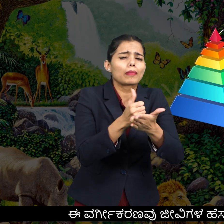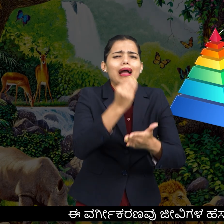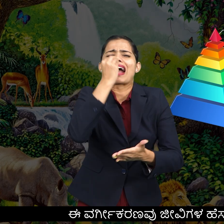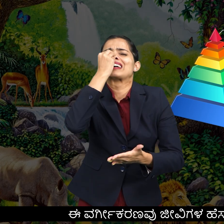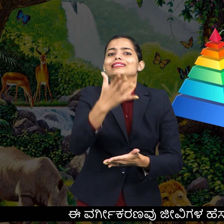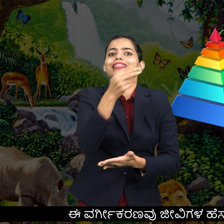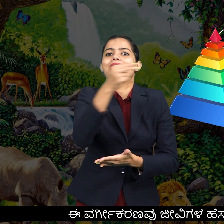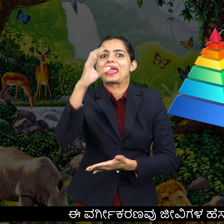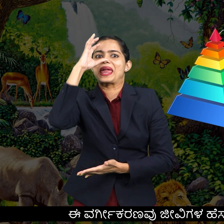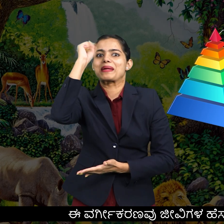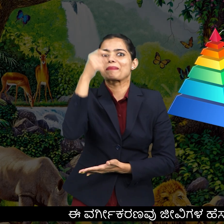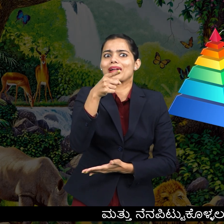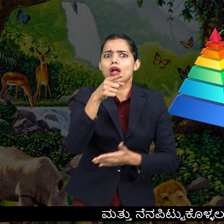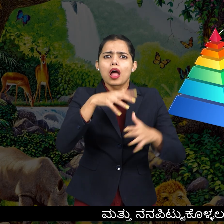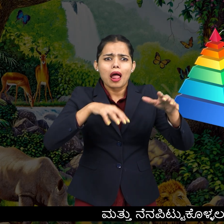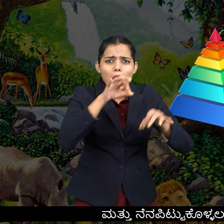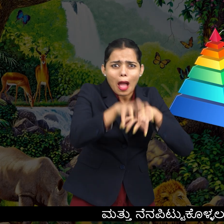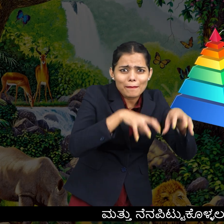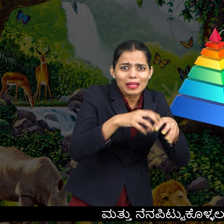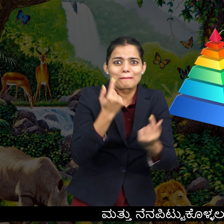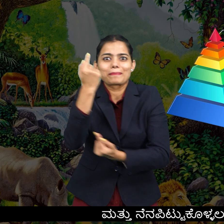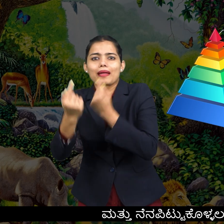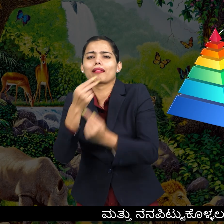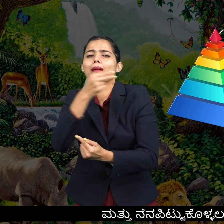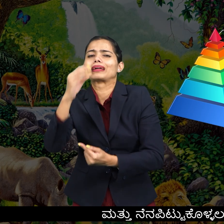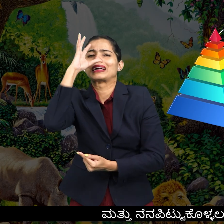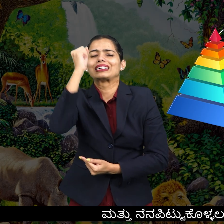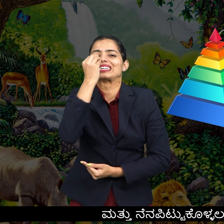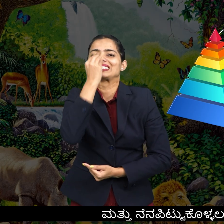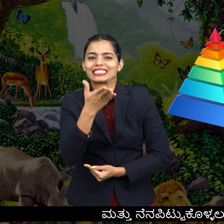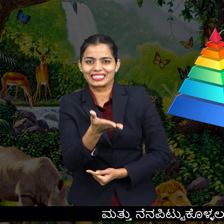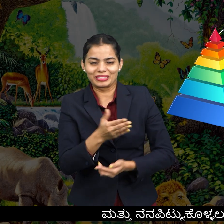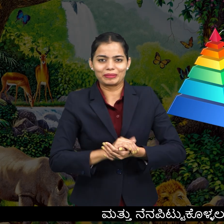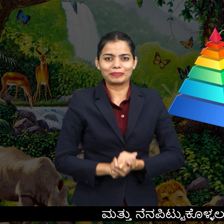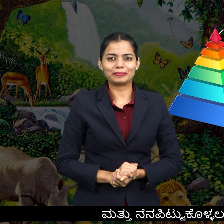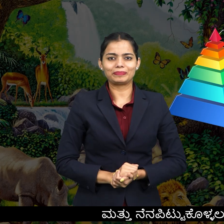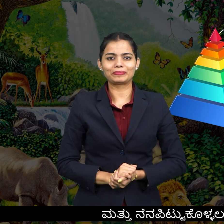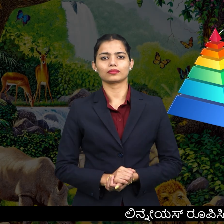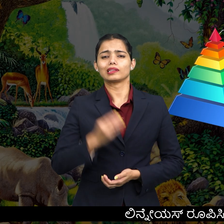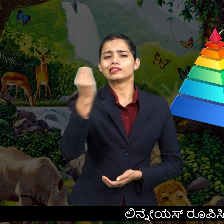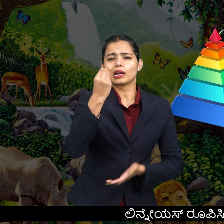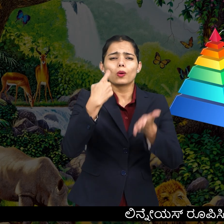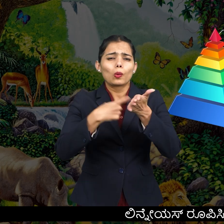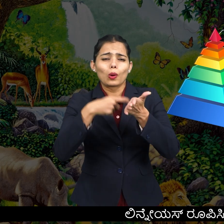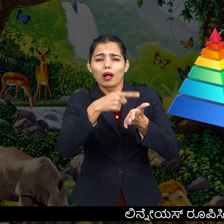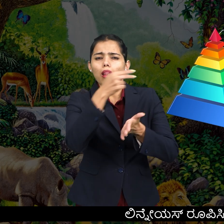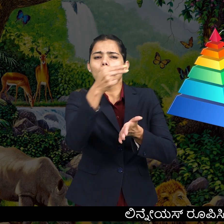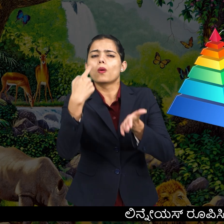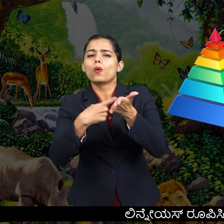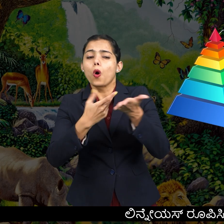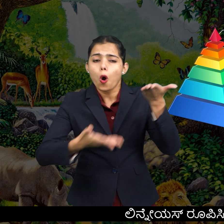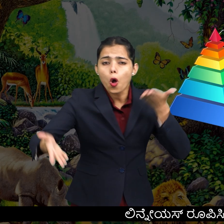ಹೆಸರುಗಳನ್ನು ಸುಲಭವಾಗಿ ಹೆಸರಿಸಲು ಮತ್ತು ನೆನಪಿಟ್ಟುಕೊಳ್ಳಲು ನಮಗೆ ಸಹಾಯ ಮಾಡಿತು. ಲಿನ್ನೇಯಸ್